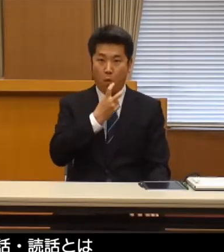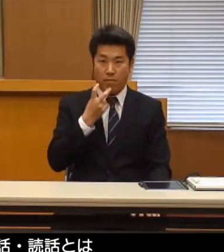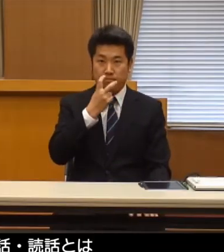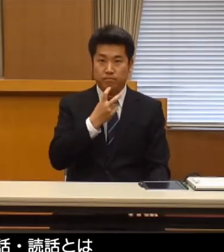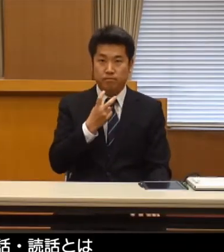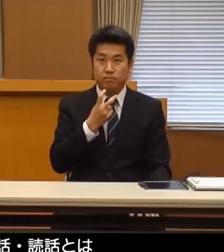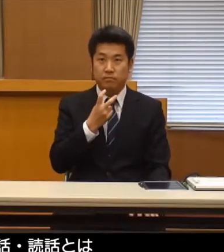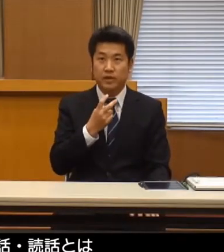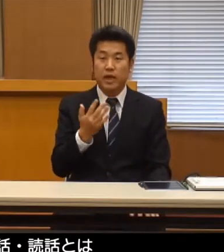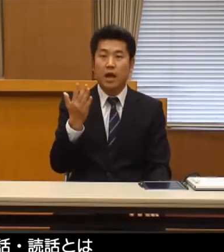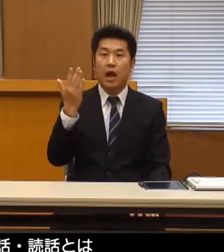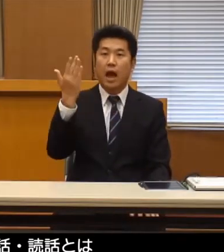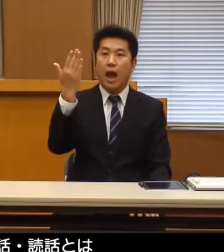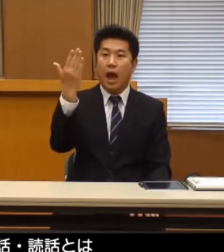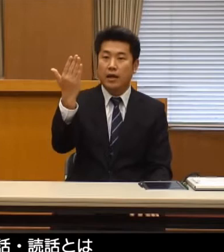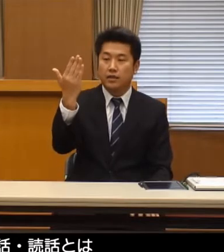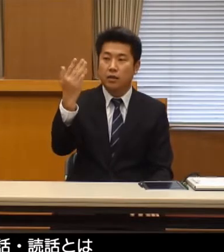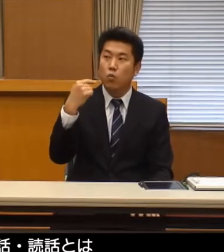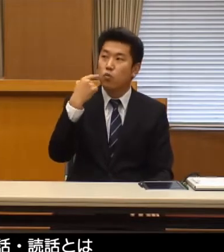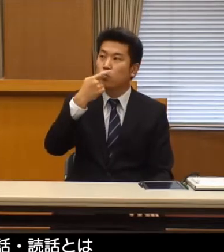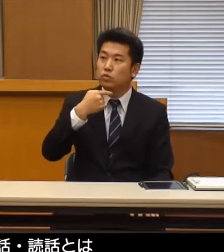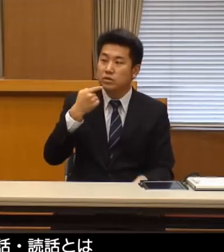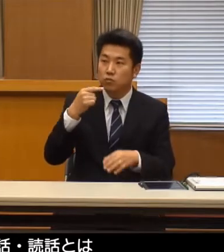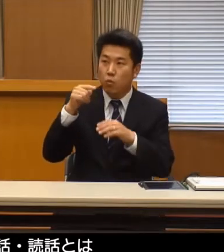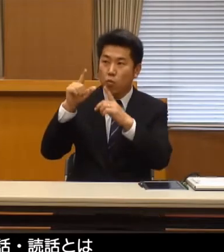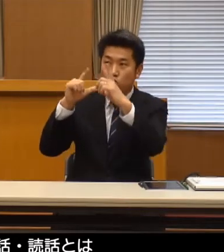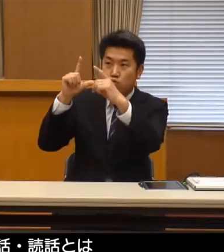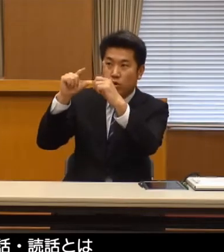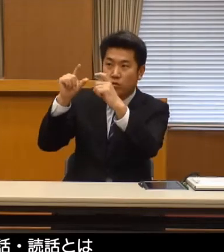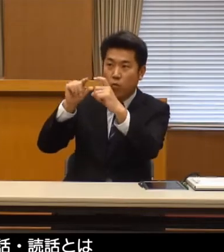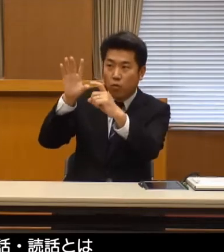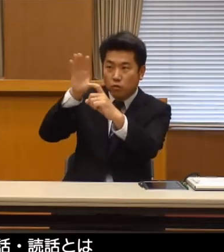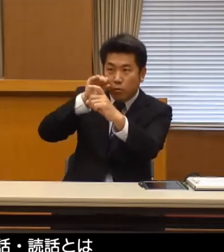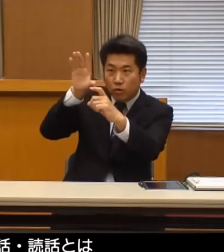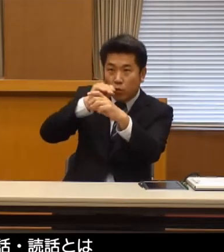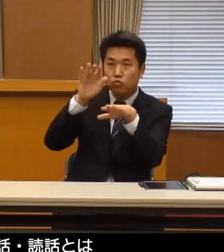口話読は相手の口の動きを読み取る方法です。